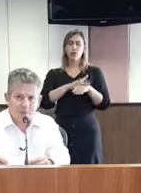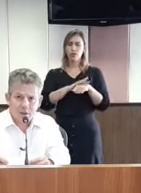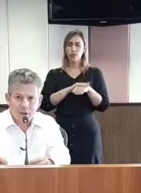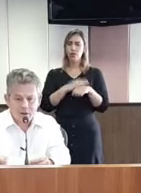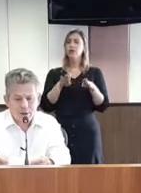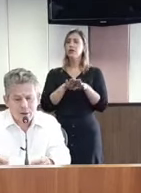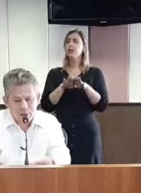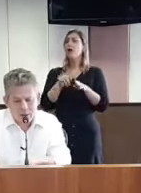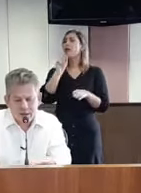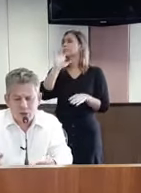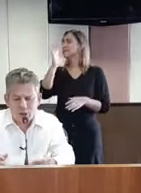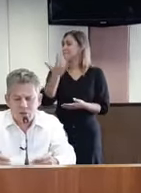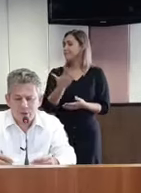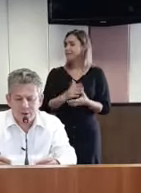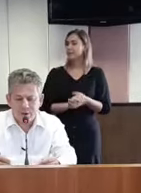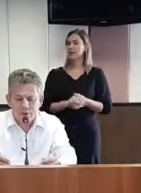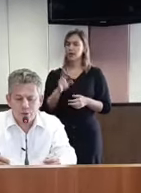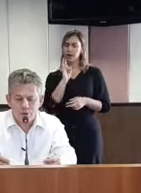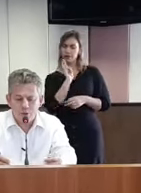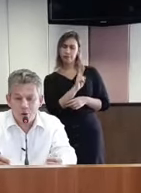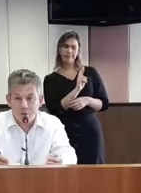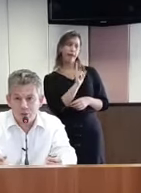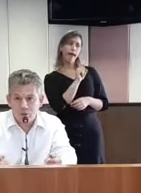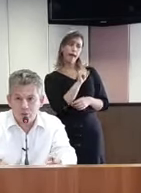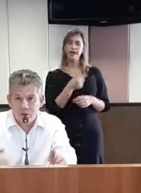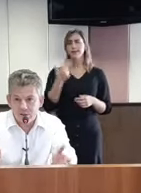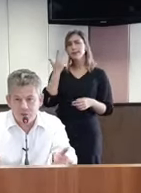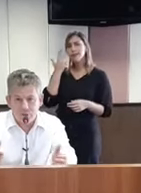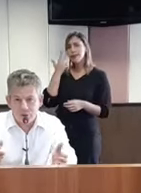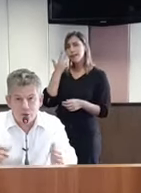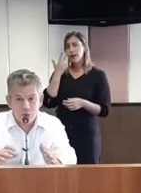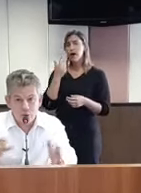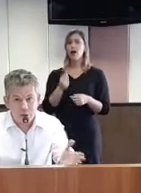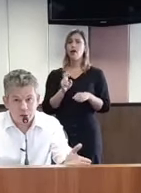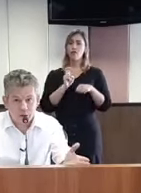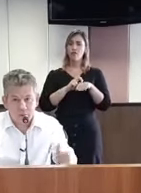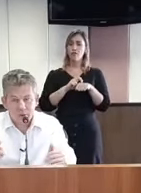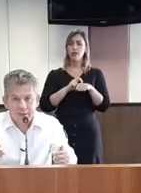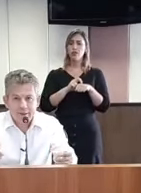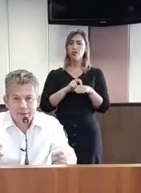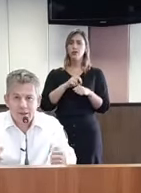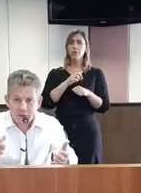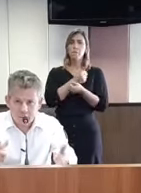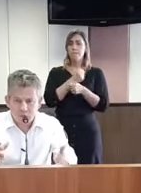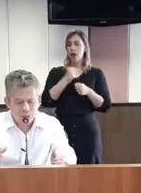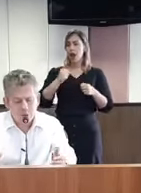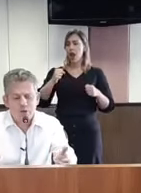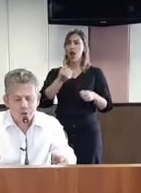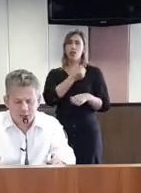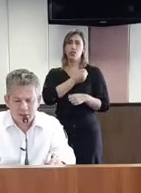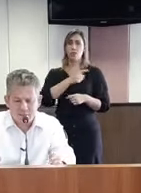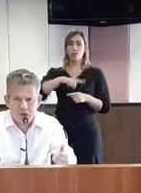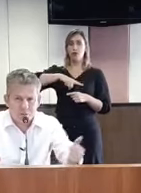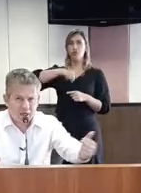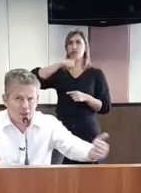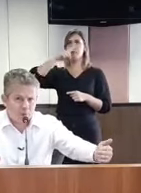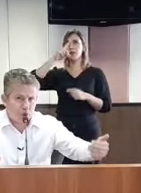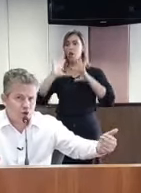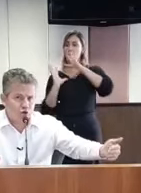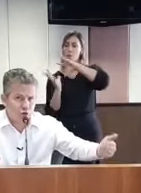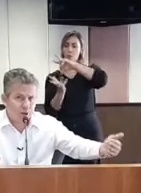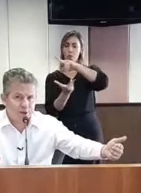Olha, Bárbara, é natural, né? O aumento desse vírus é no mundo inteiro. Né? Aqui em Mato Grosso, certamente,